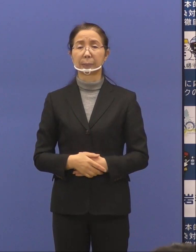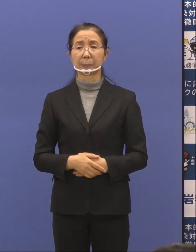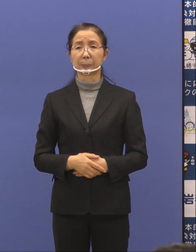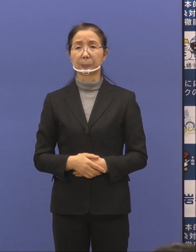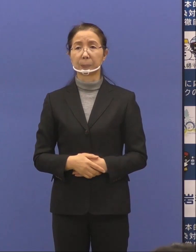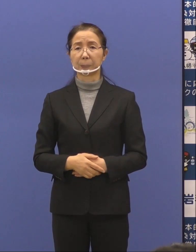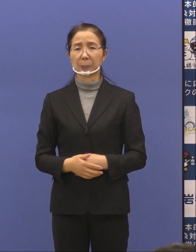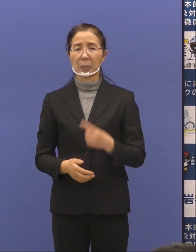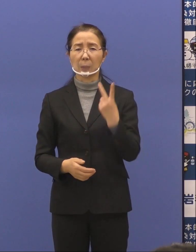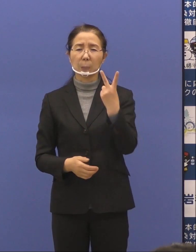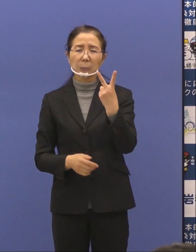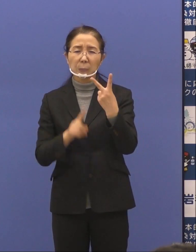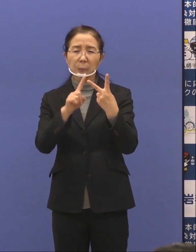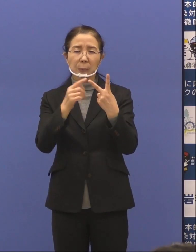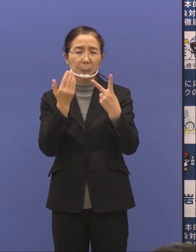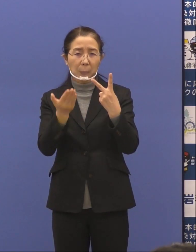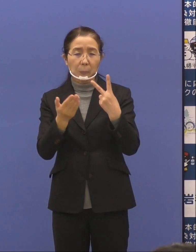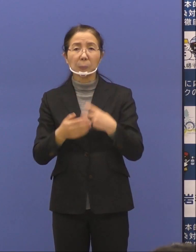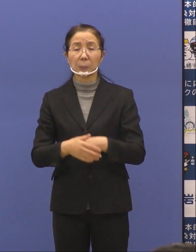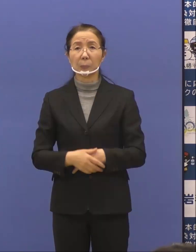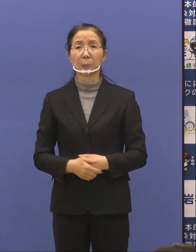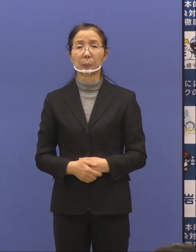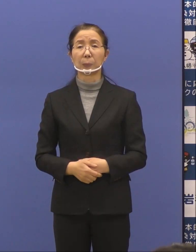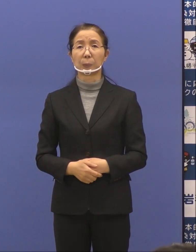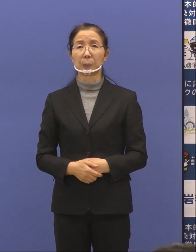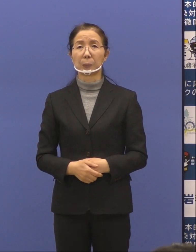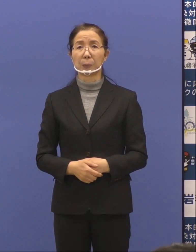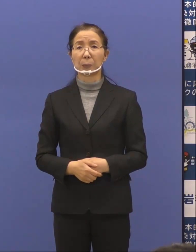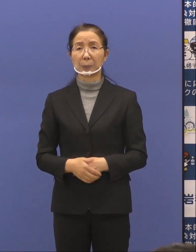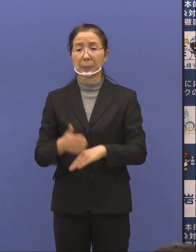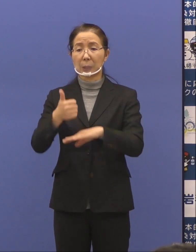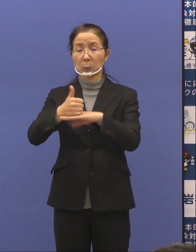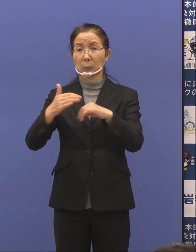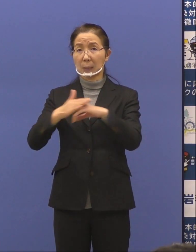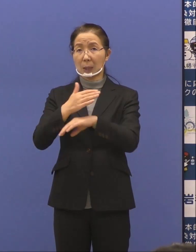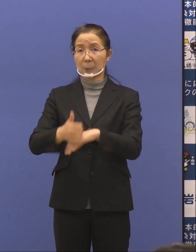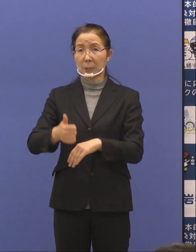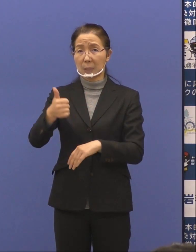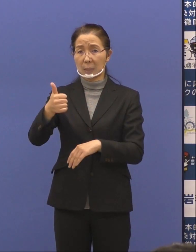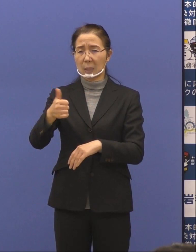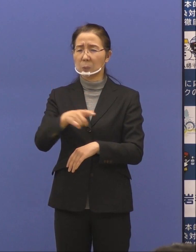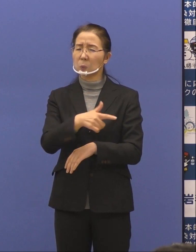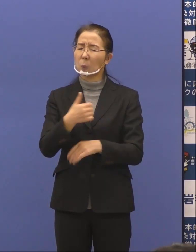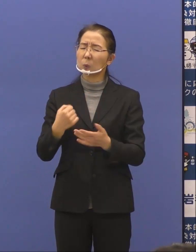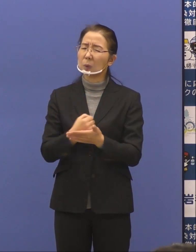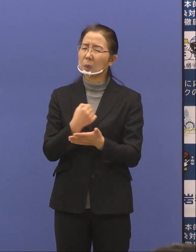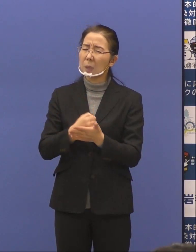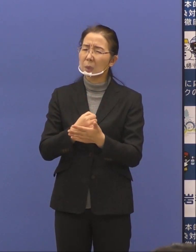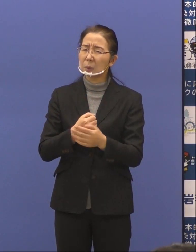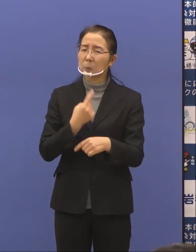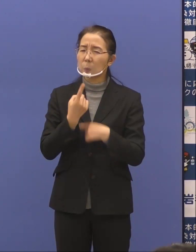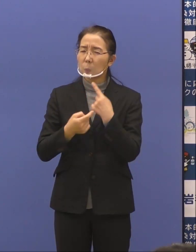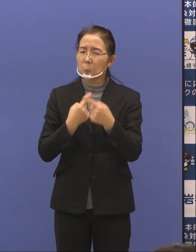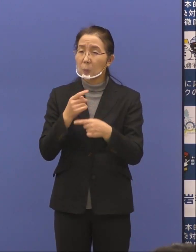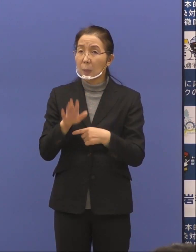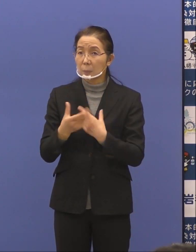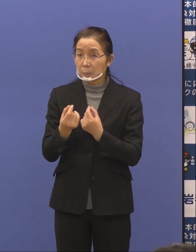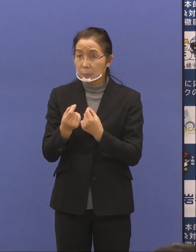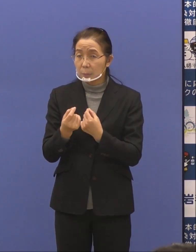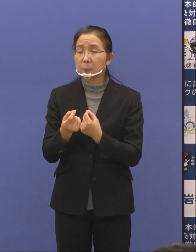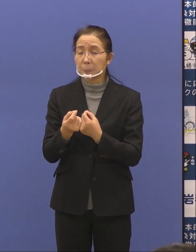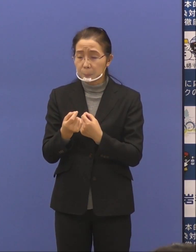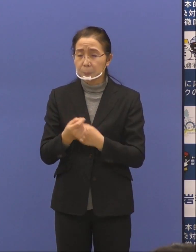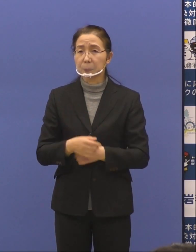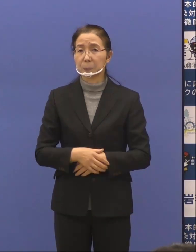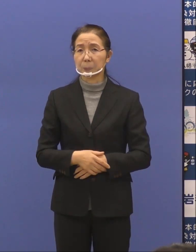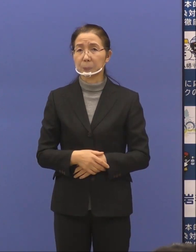続きましてですね、先ほど、主浜さんに対して大変残念であるというようなお話がされ